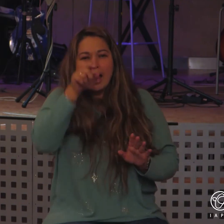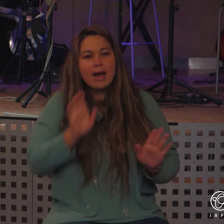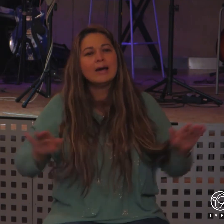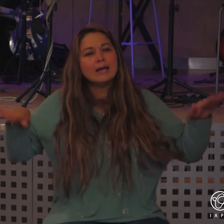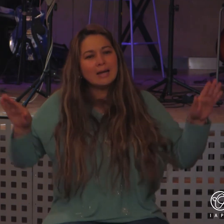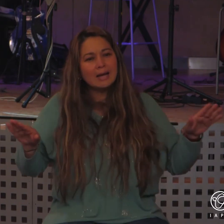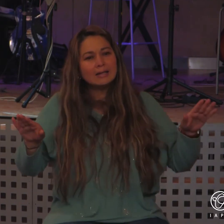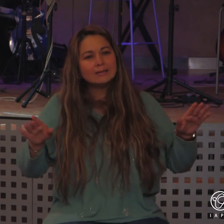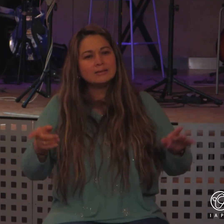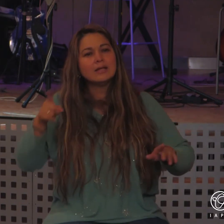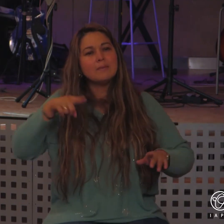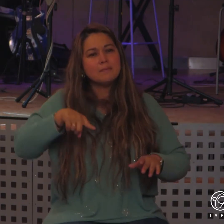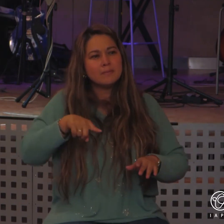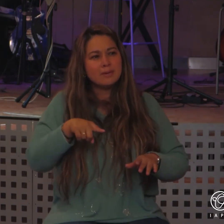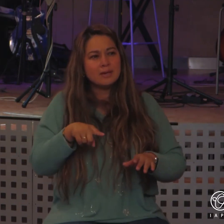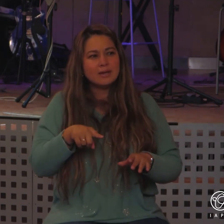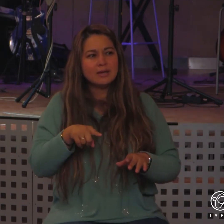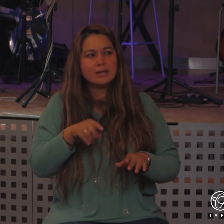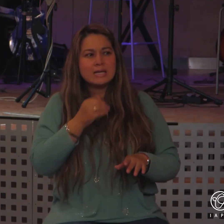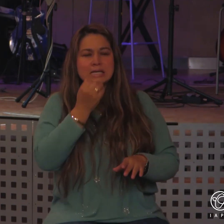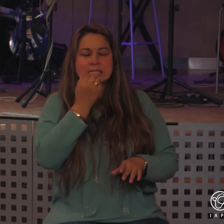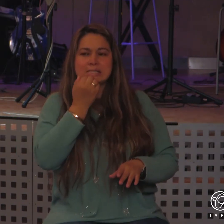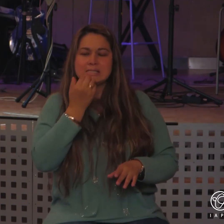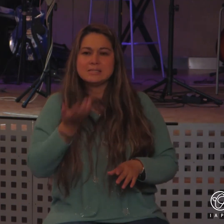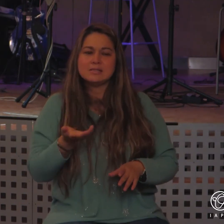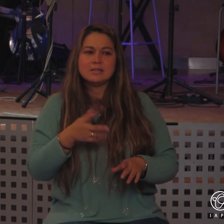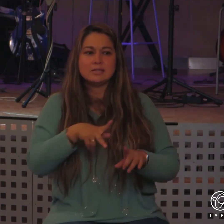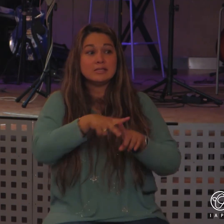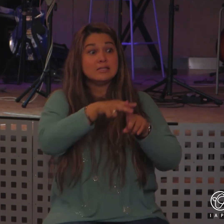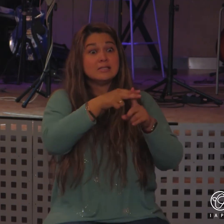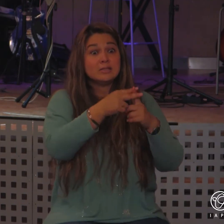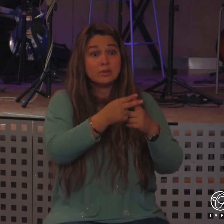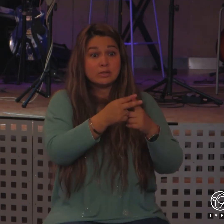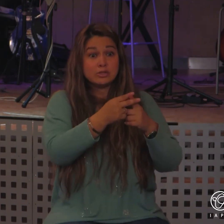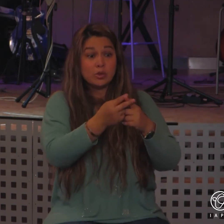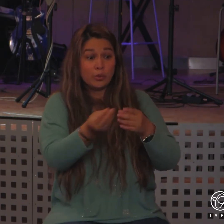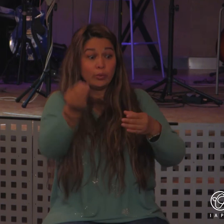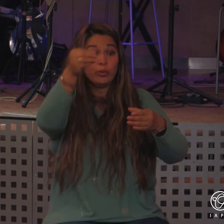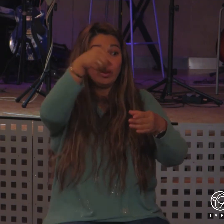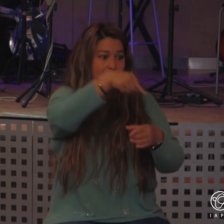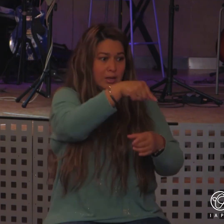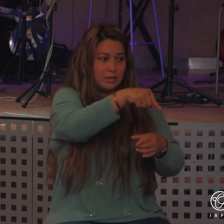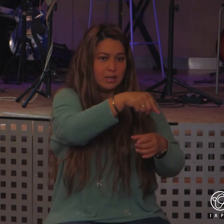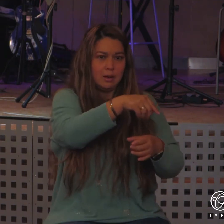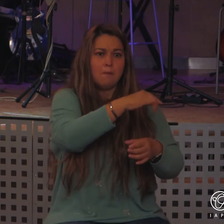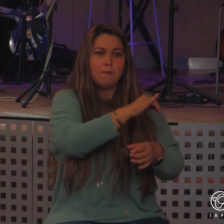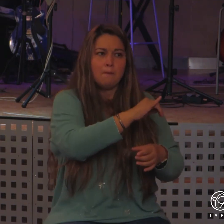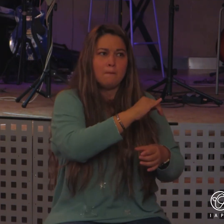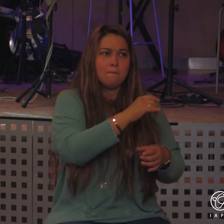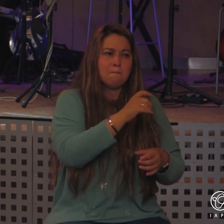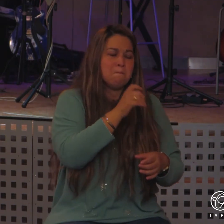lugar, pero para lo que quiero hablar, intervienen en su territorio,